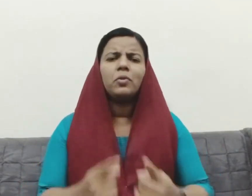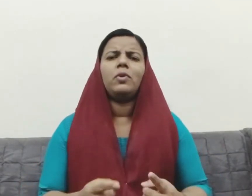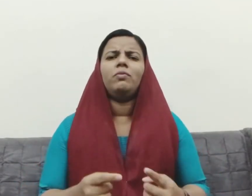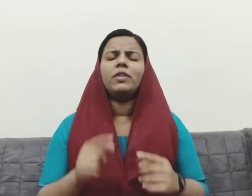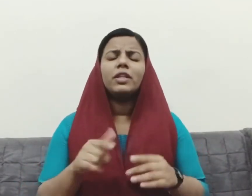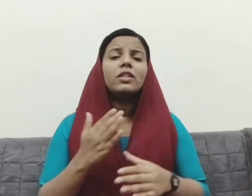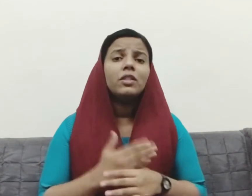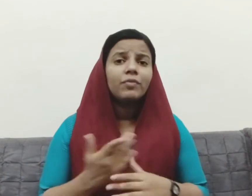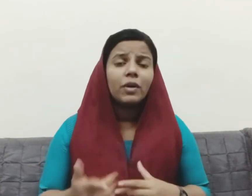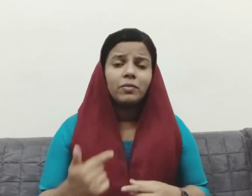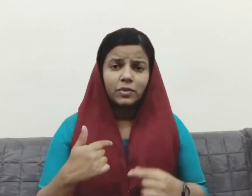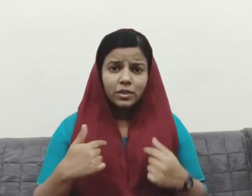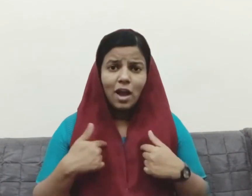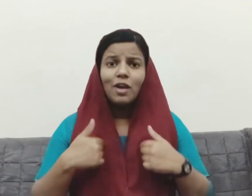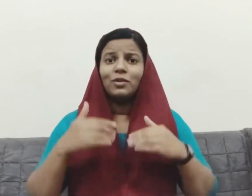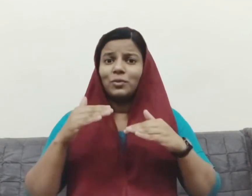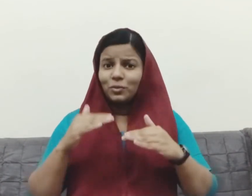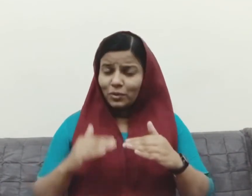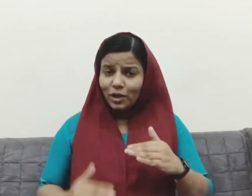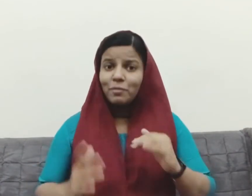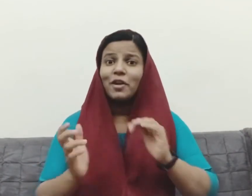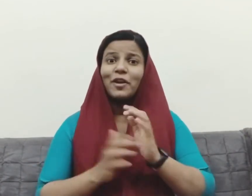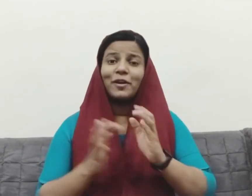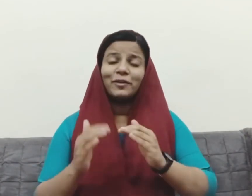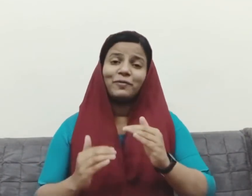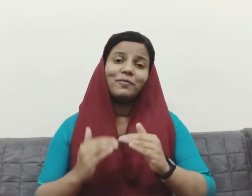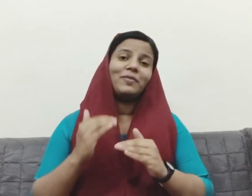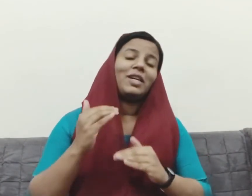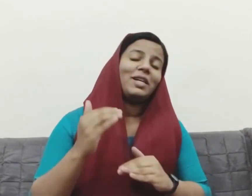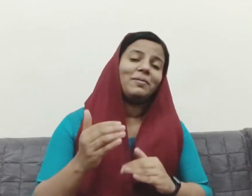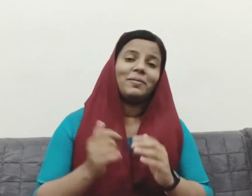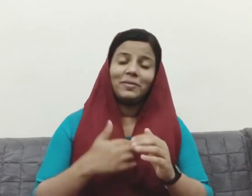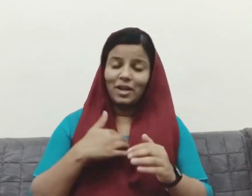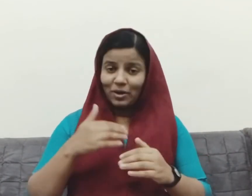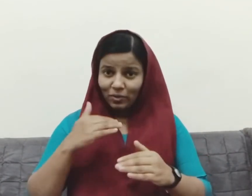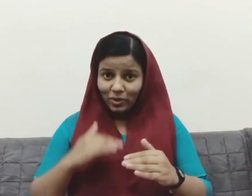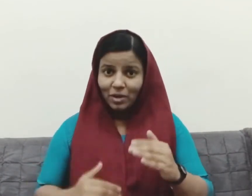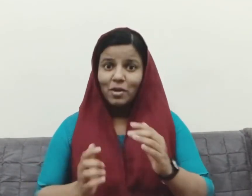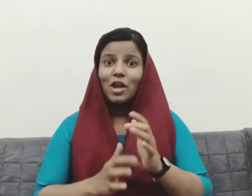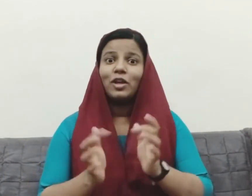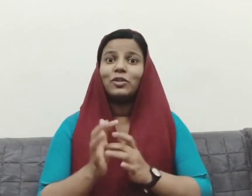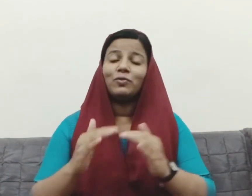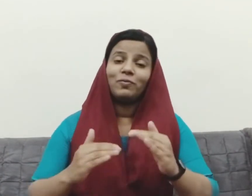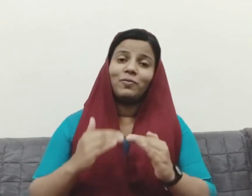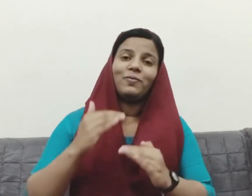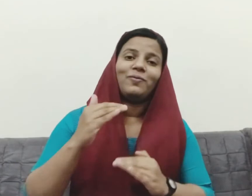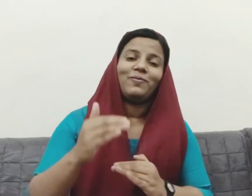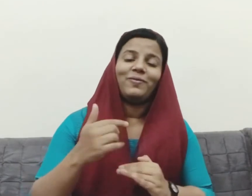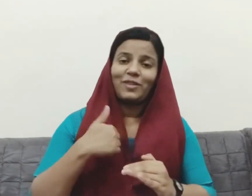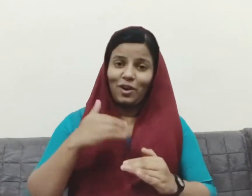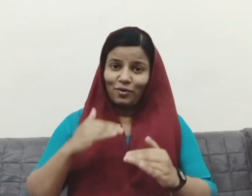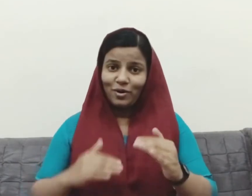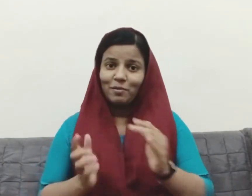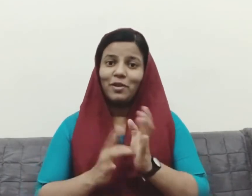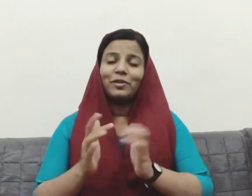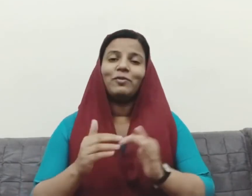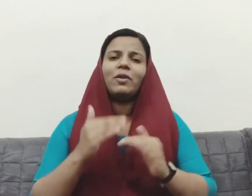പറയുക, ഇനി എന്നാ ചെയ്യേണ്ടത്, ഞാൻ കുറയണം, അവൻ വളരണം, ഞാൻ കുറയണം, അവൻ വളരണം, ഞാൻ കുറയണം, അവൻ വളരണം.